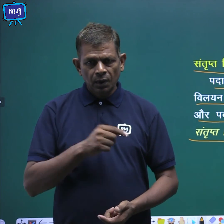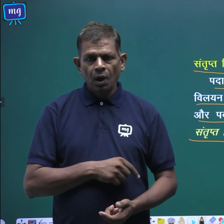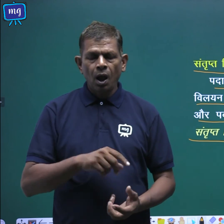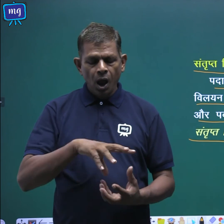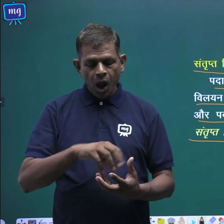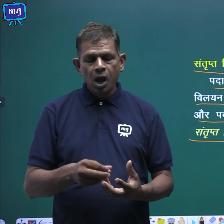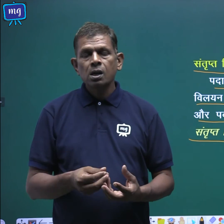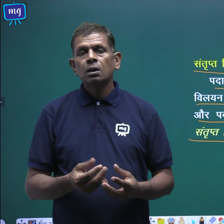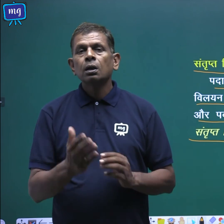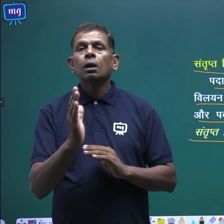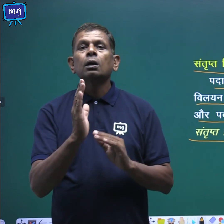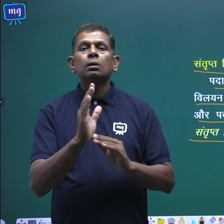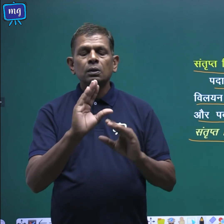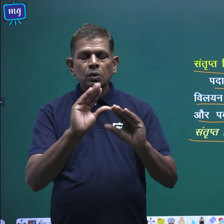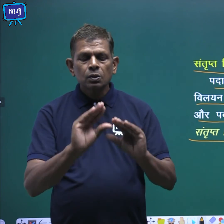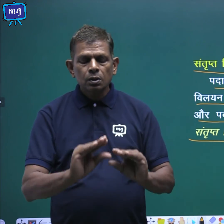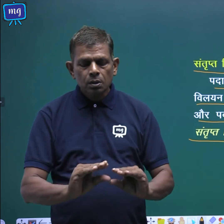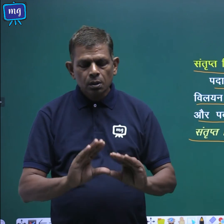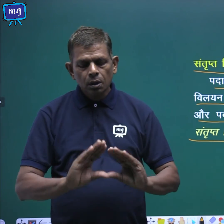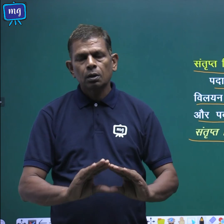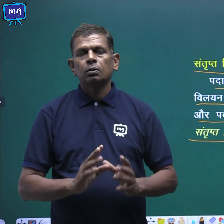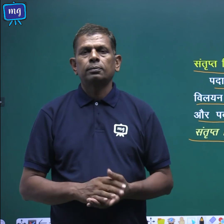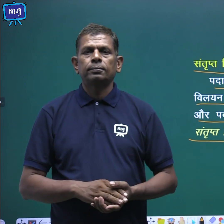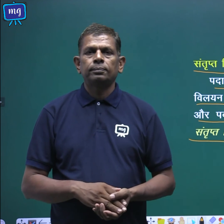नीचे इकट्ठा हो जाएगा।